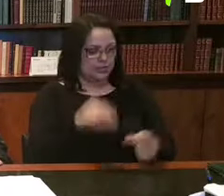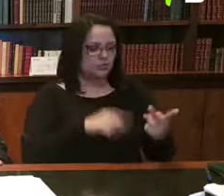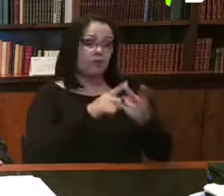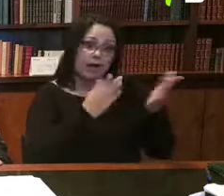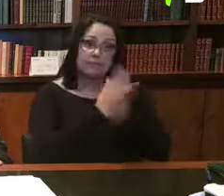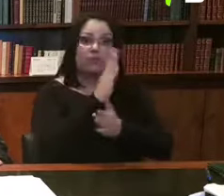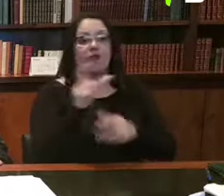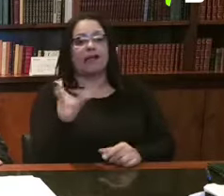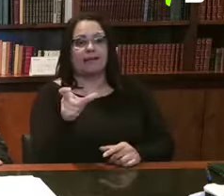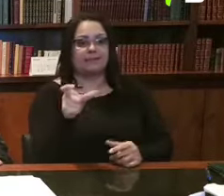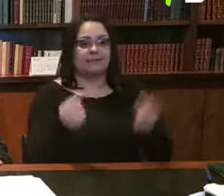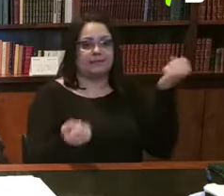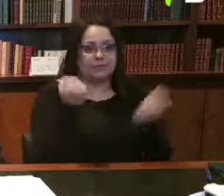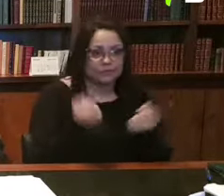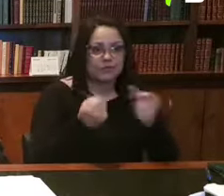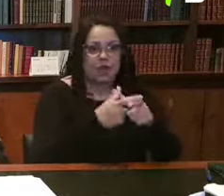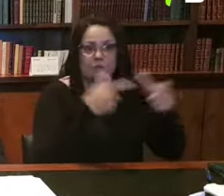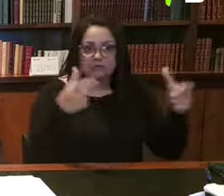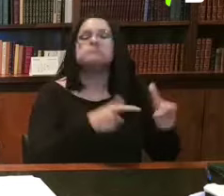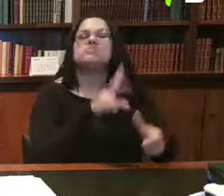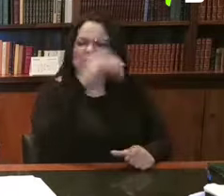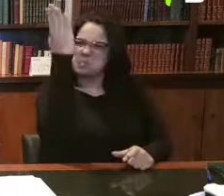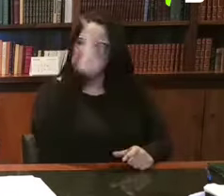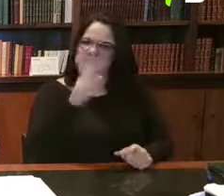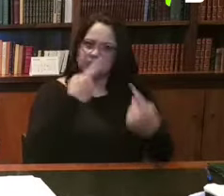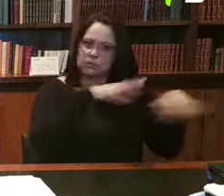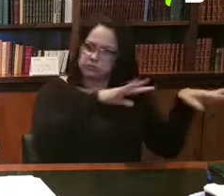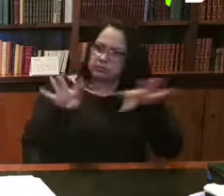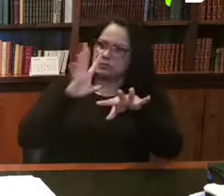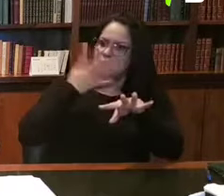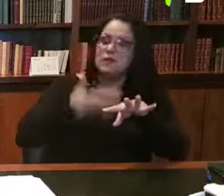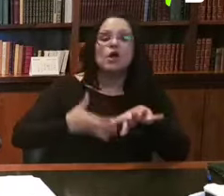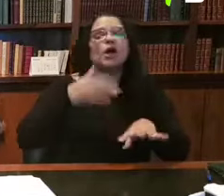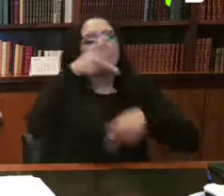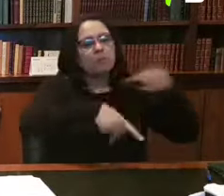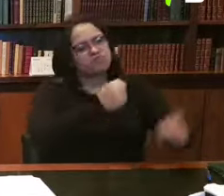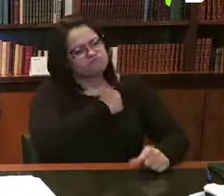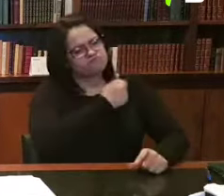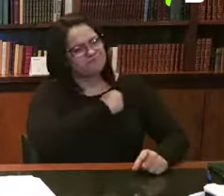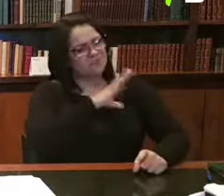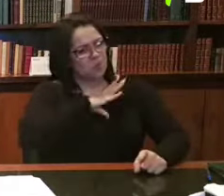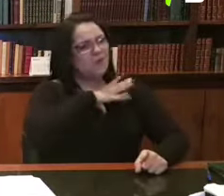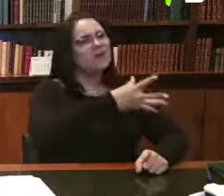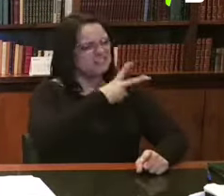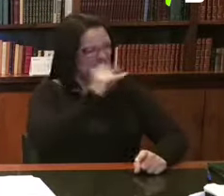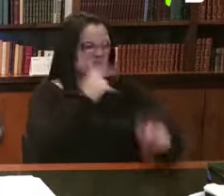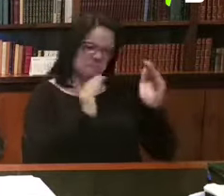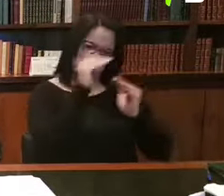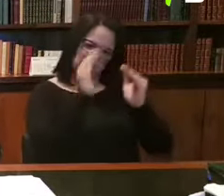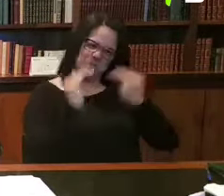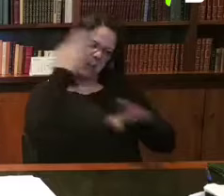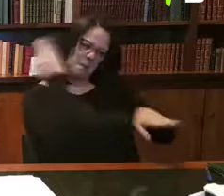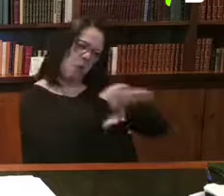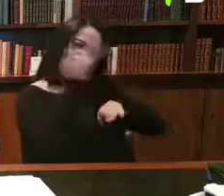motorista quer dizer nós vamos surpreender então vamos surpreender o brasil vai se surpreender é um povo valente vamos furar as duas ondas e vamos sair do lado de lá